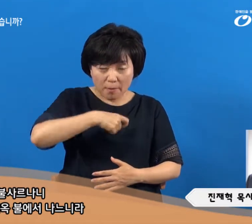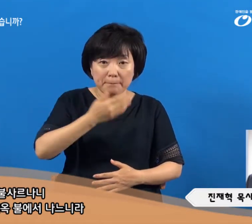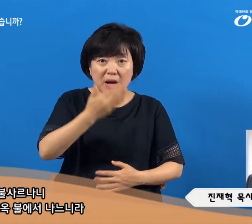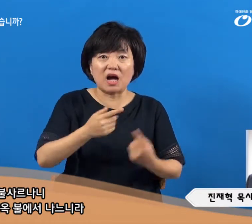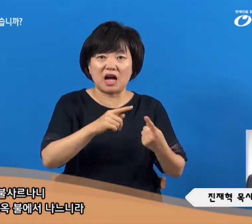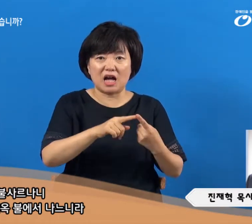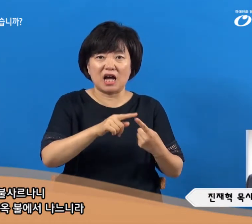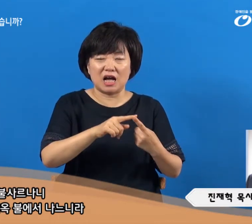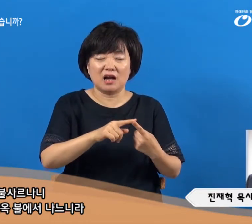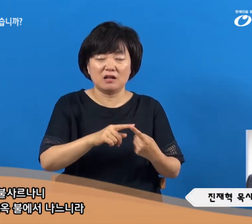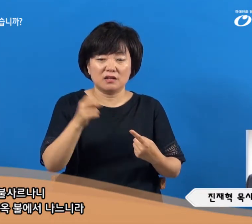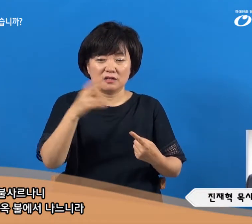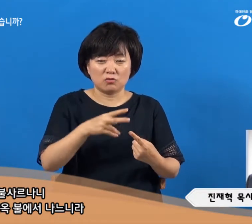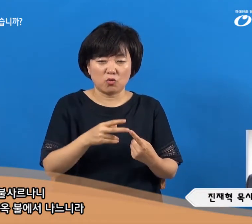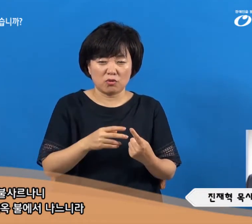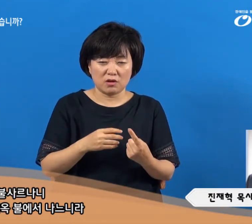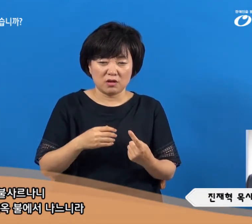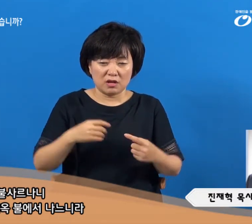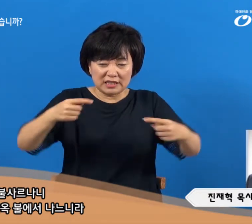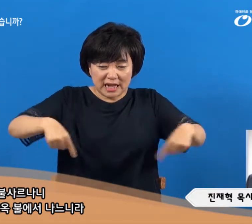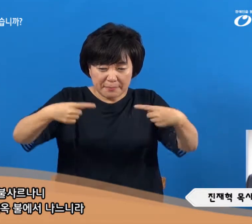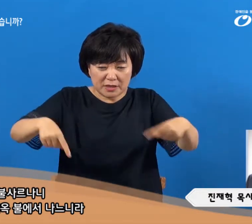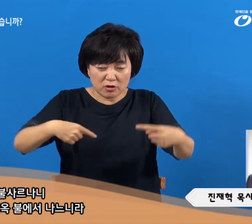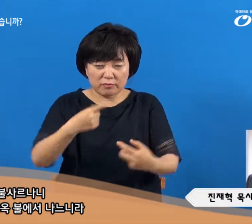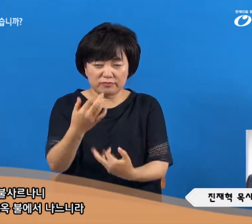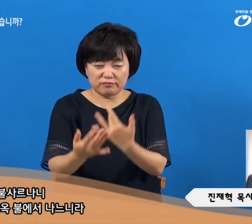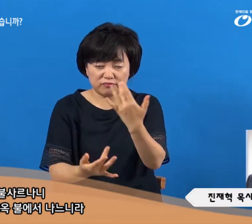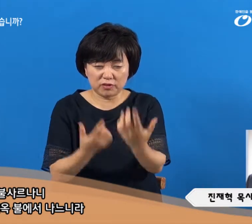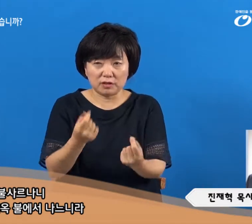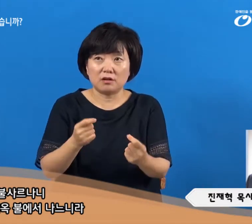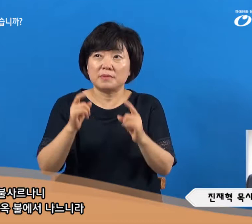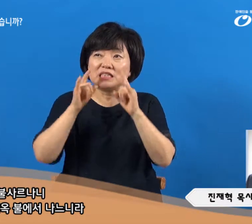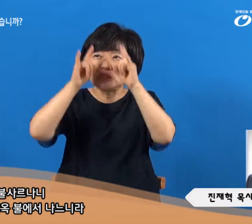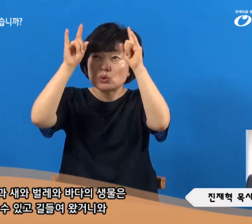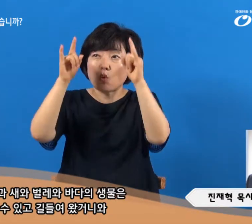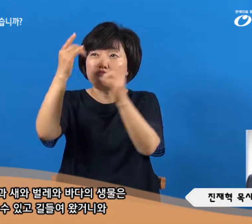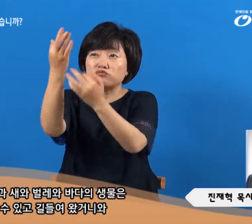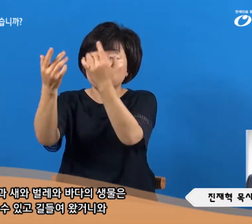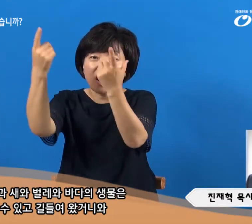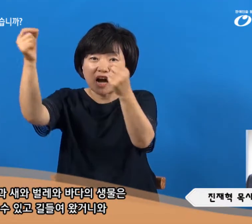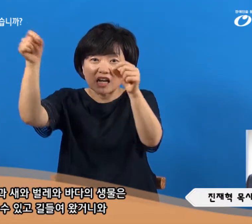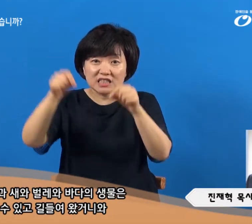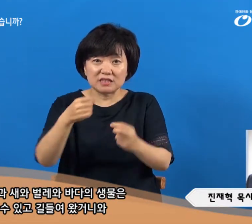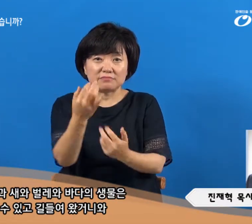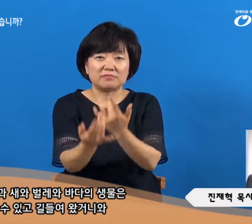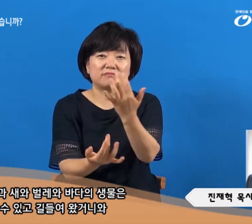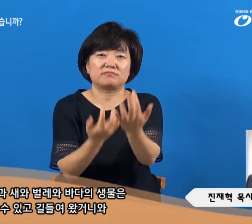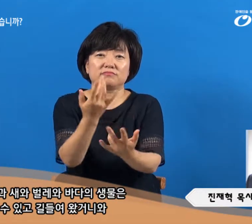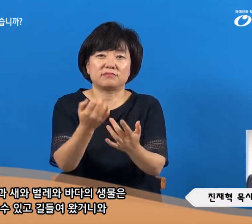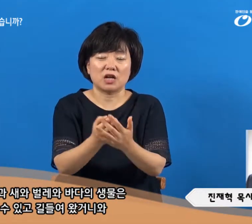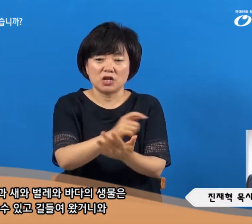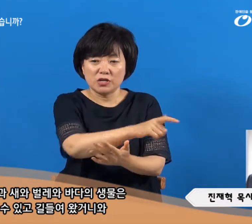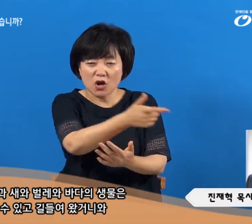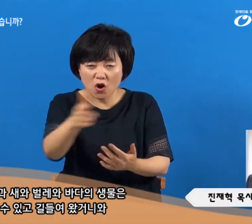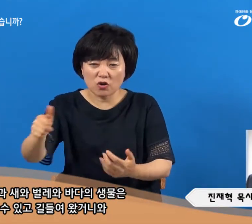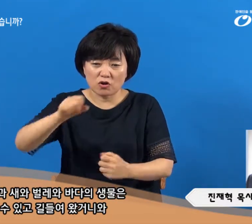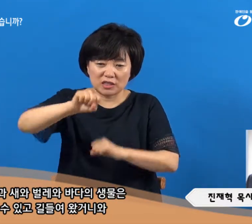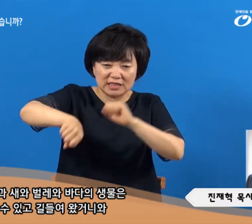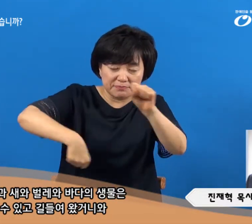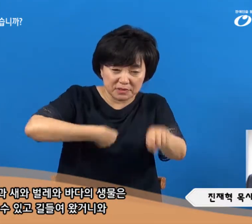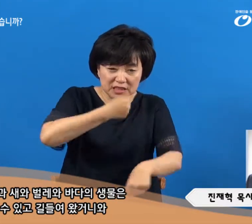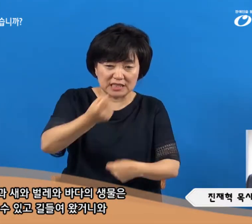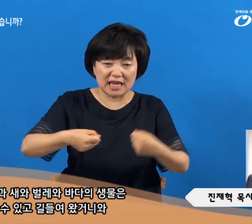삶의 수레바퀴를 불사르나니 그 사르는 것이 지옥 불에서 나느니라. 여러 종류의 짐승과 새와